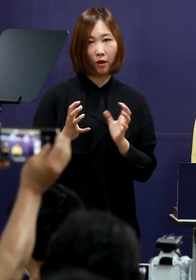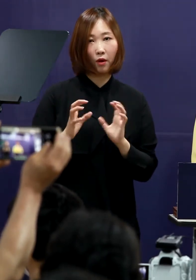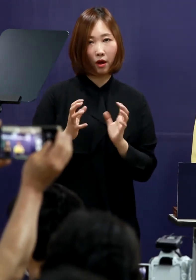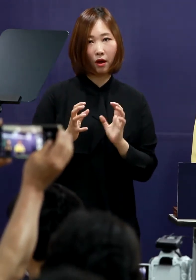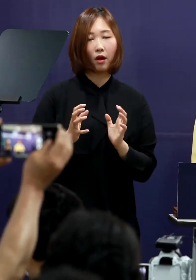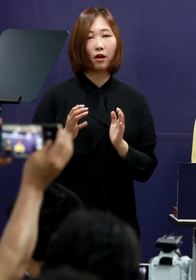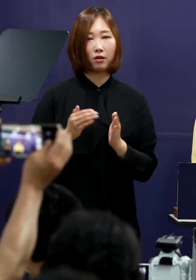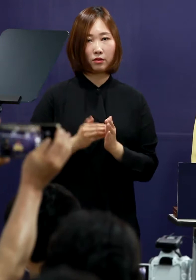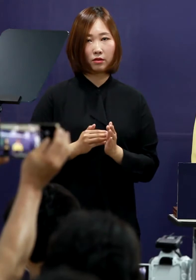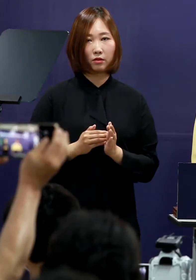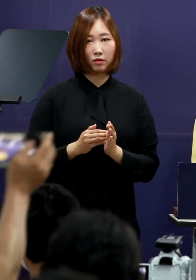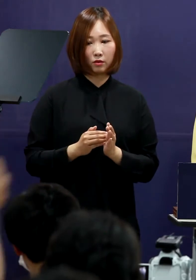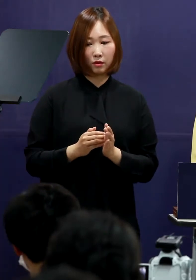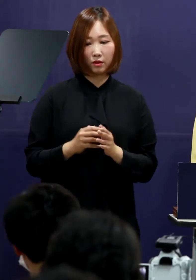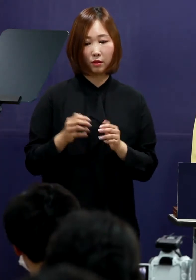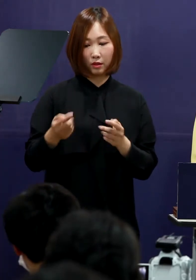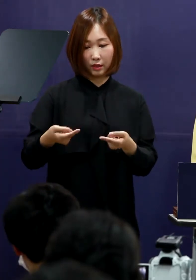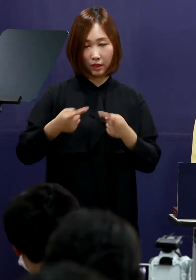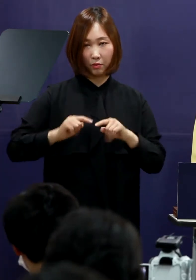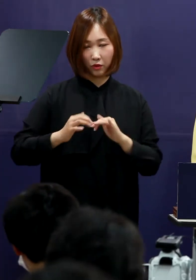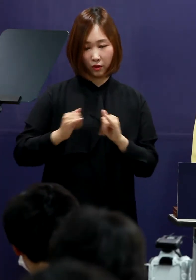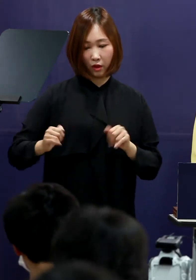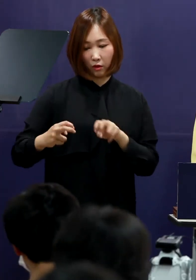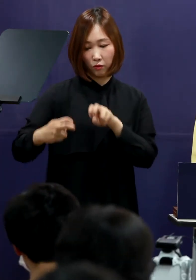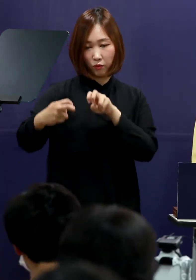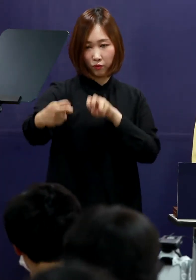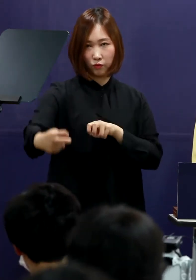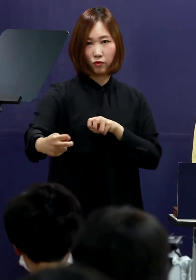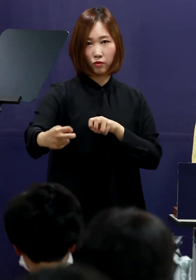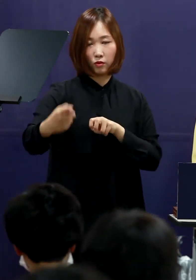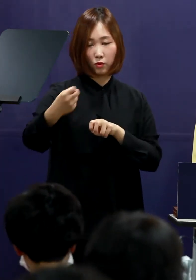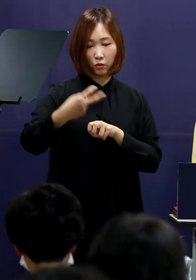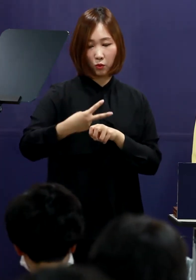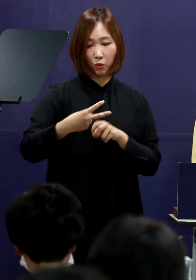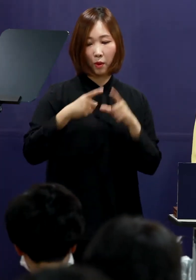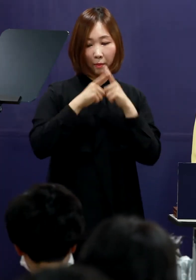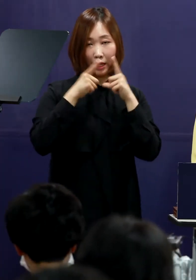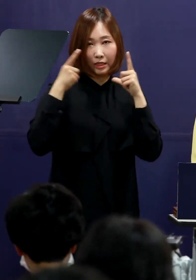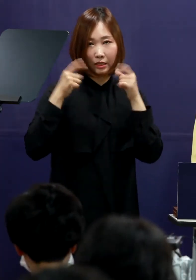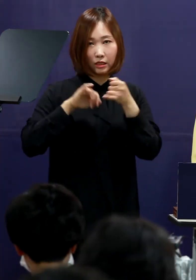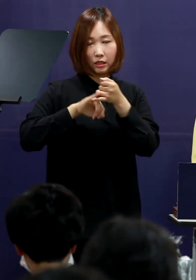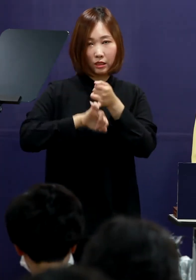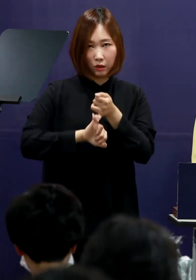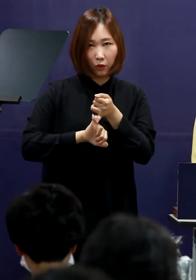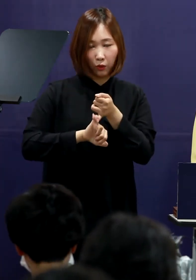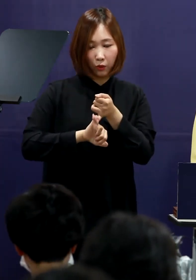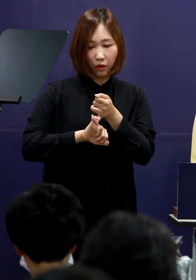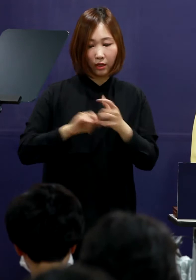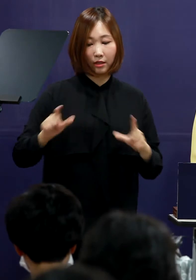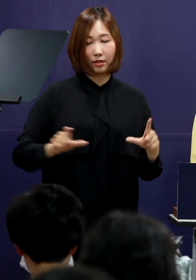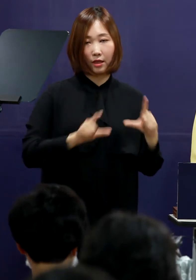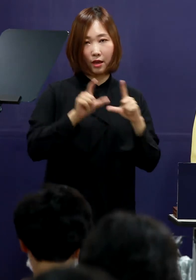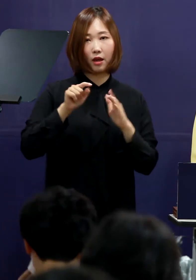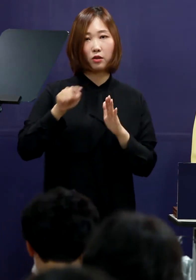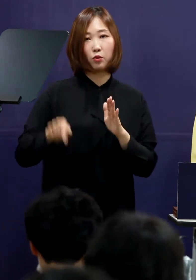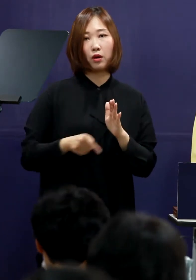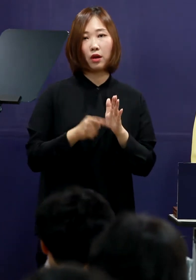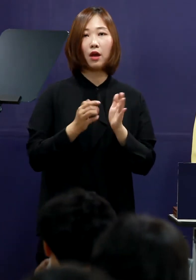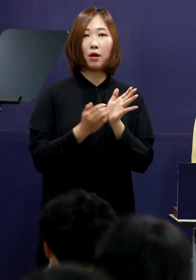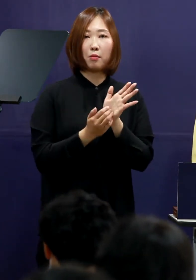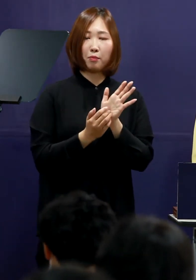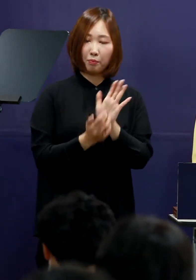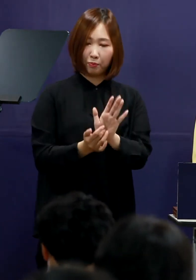참석자 간의 거리두기, 마스크 착용 등 생활 속 거리두기 방역 지침을 철저히 준수해